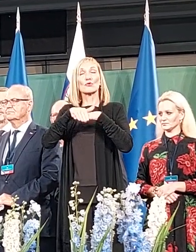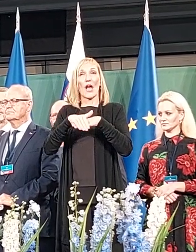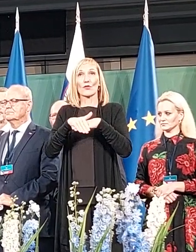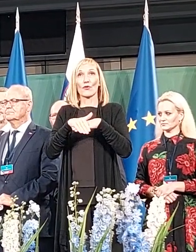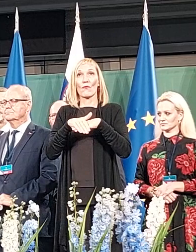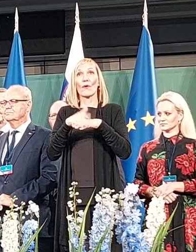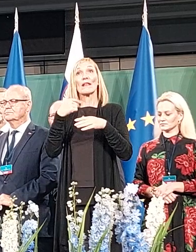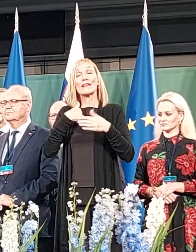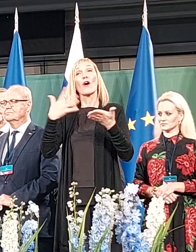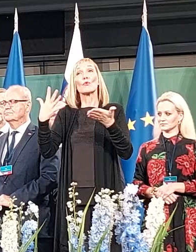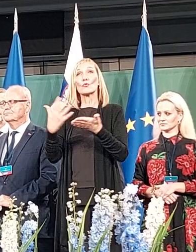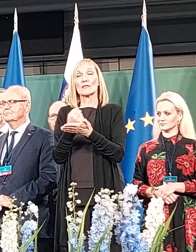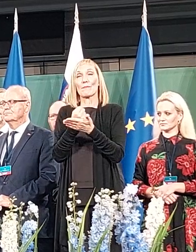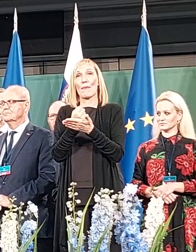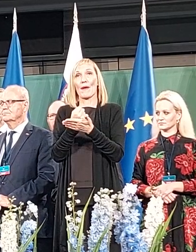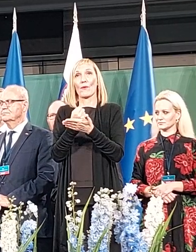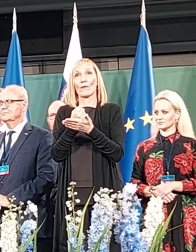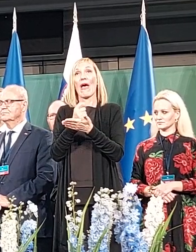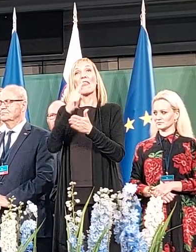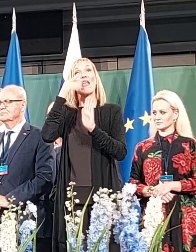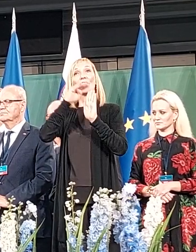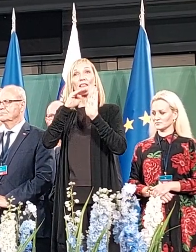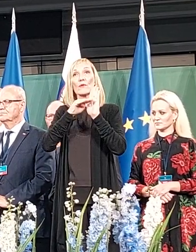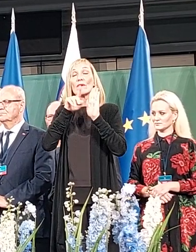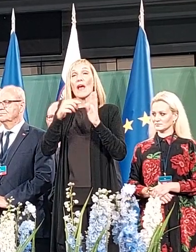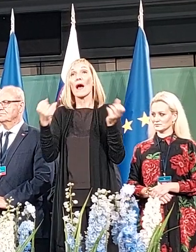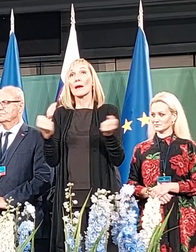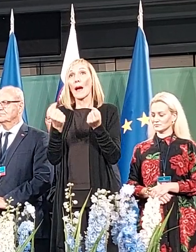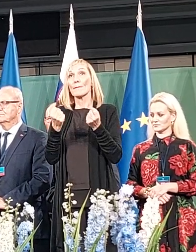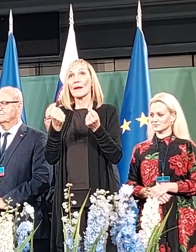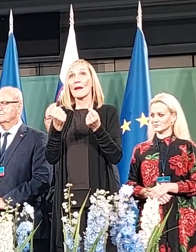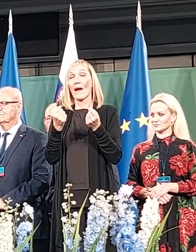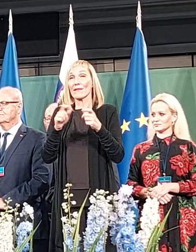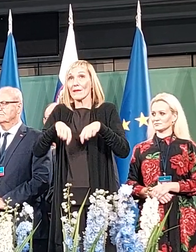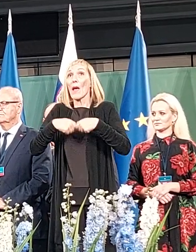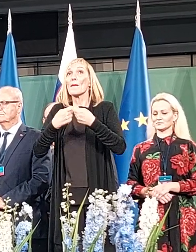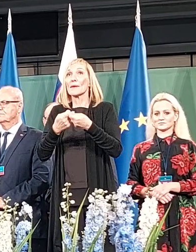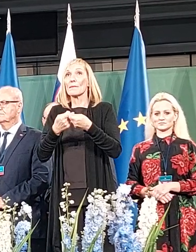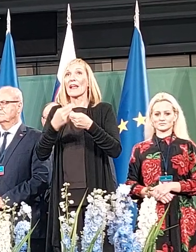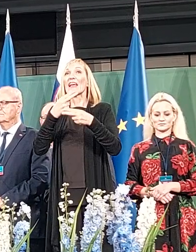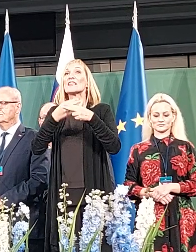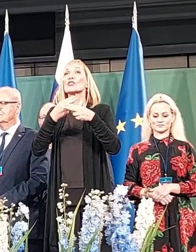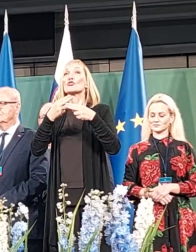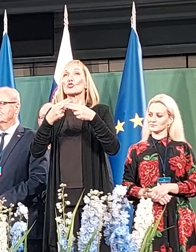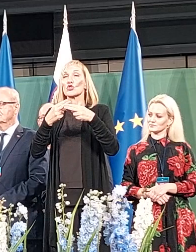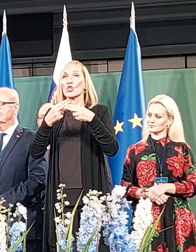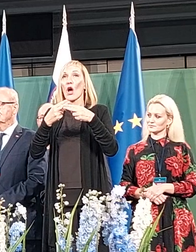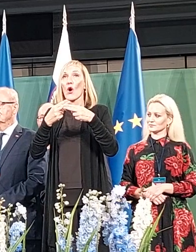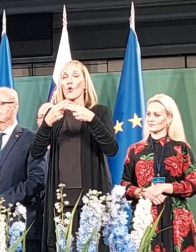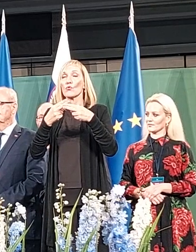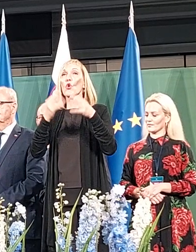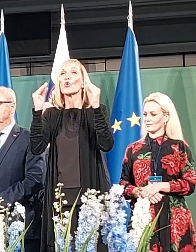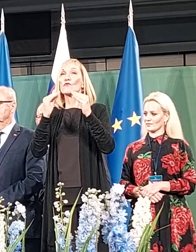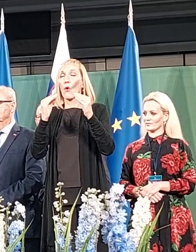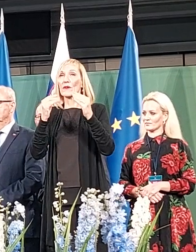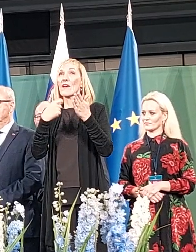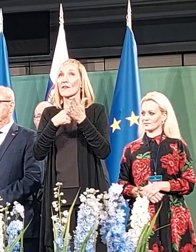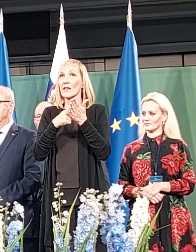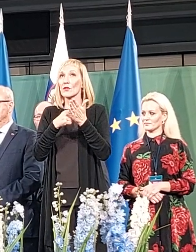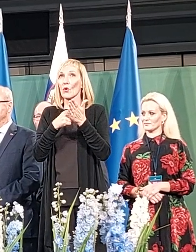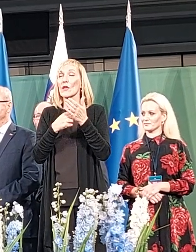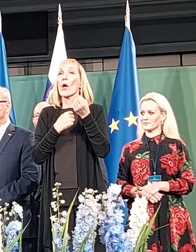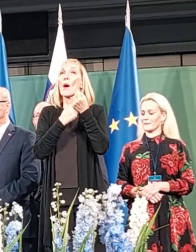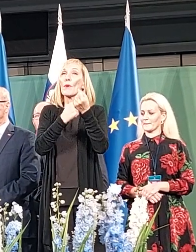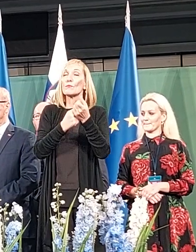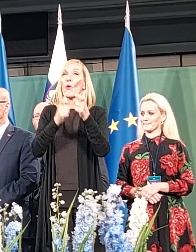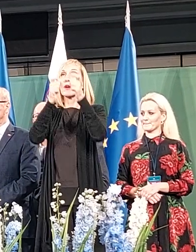da sem uspel na dnevni red te kampanje pripeljati državotvorne vrednote, kot so podpora ustvarjalnim